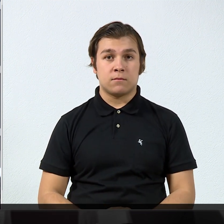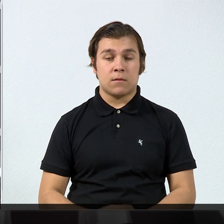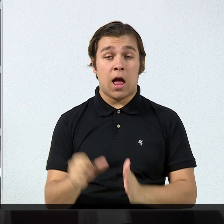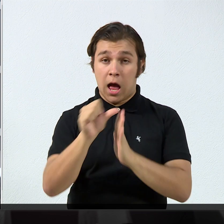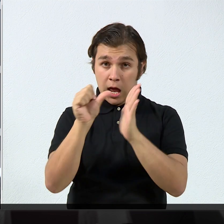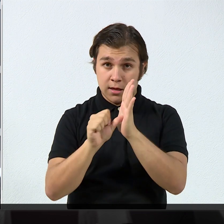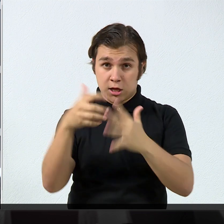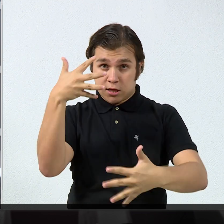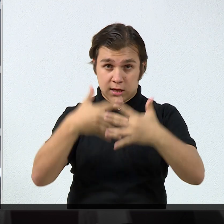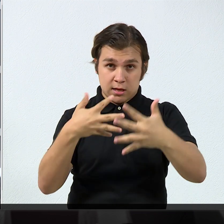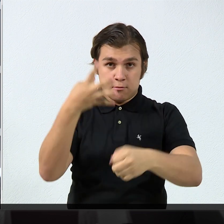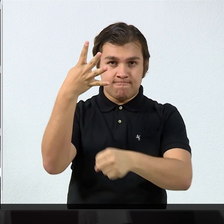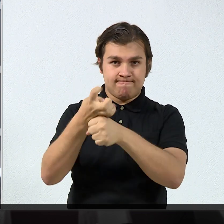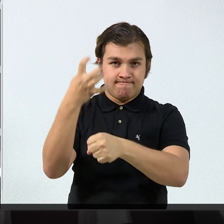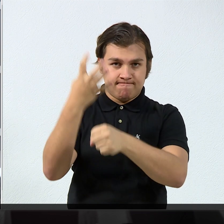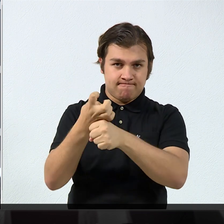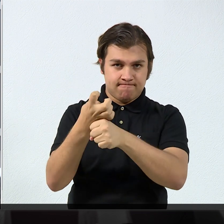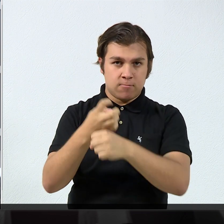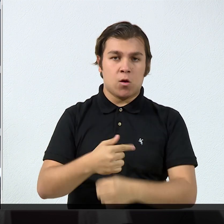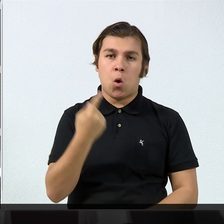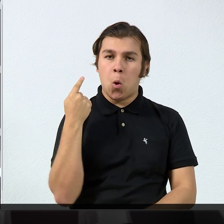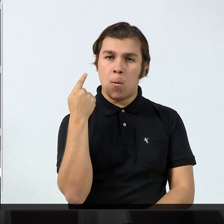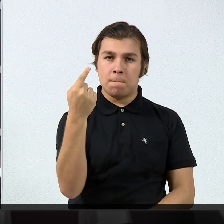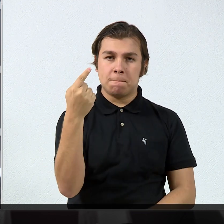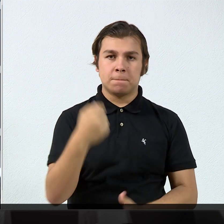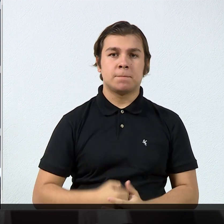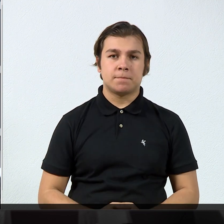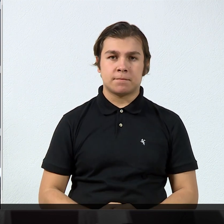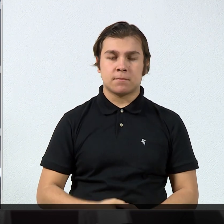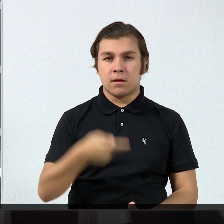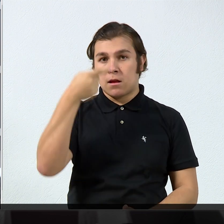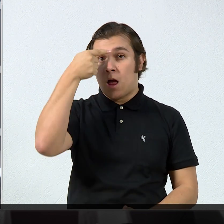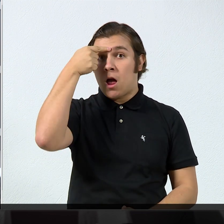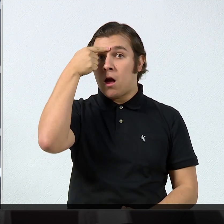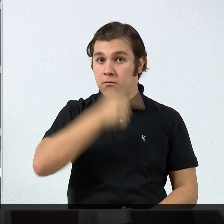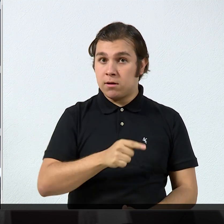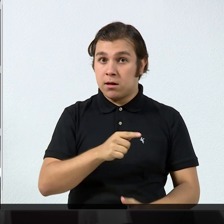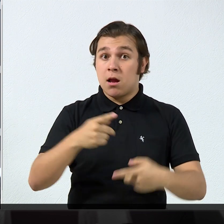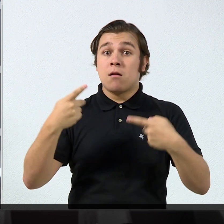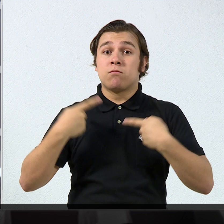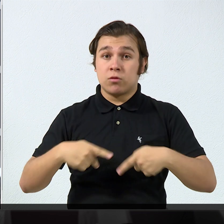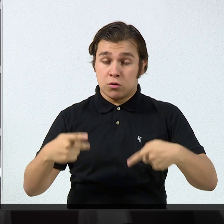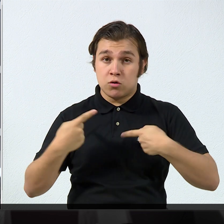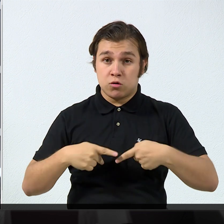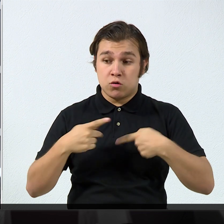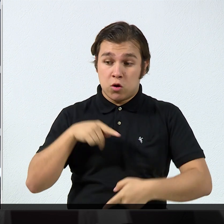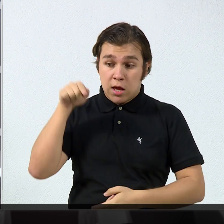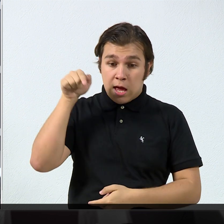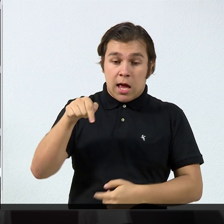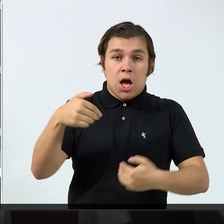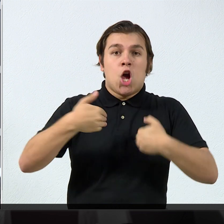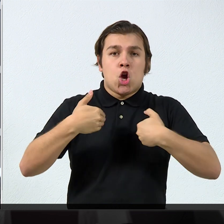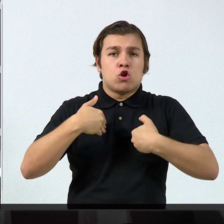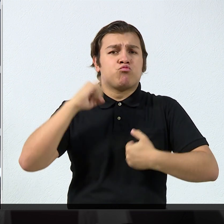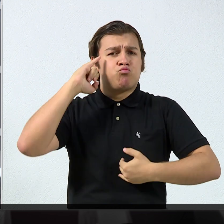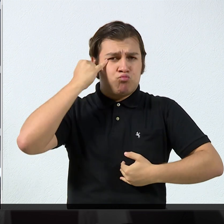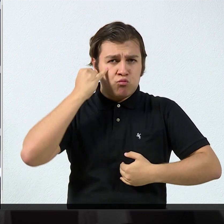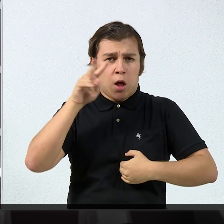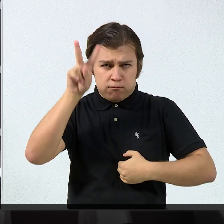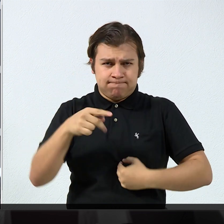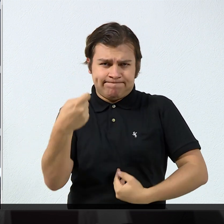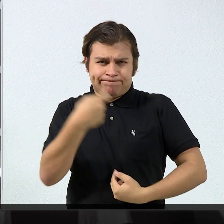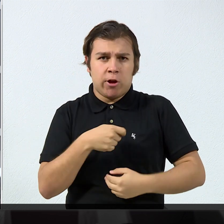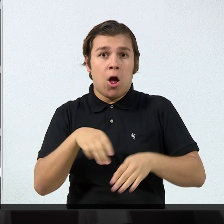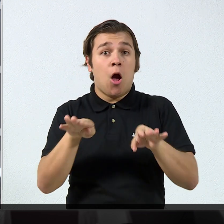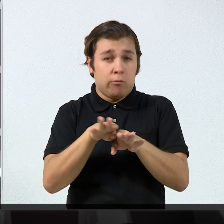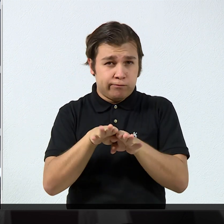Artículo 15 quater. 1. Para efecto de acreditar la autoadscripción calificada de las personas indígenas, se